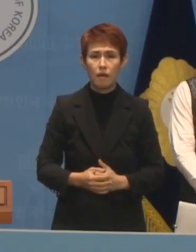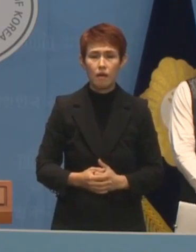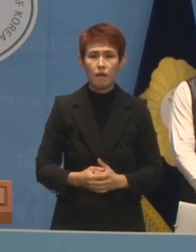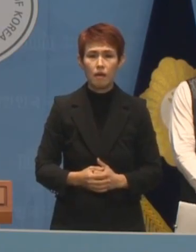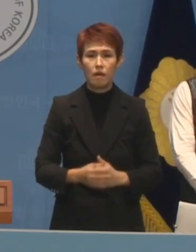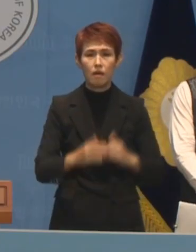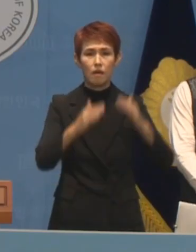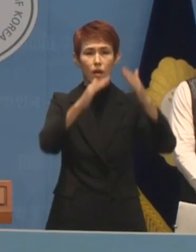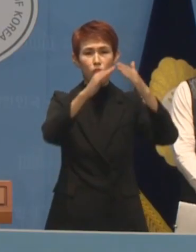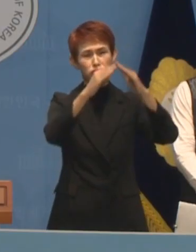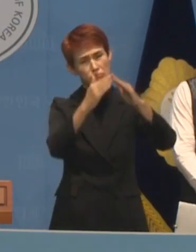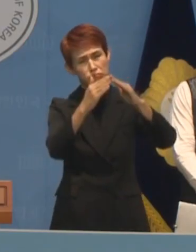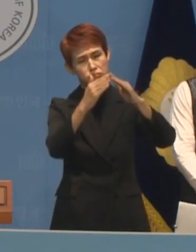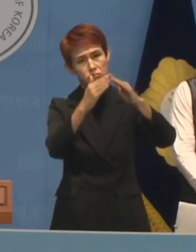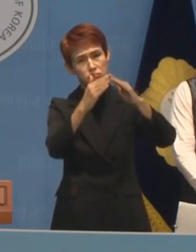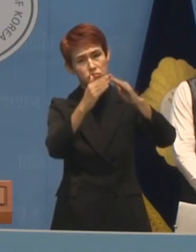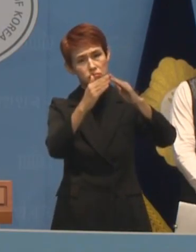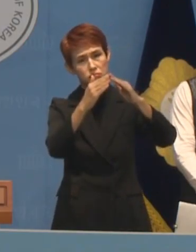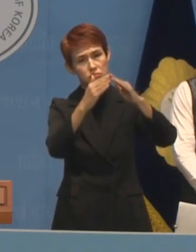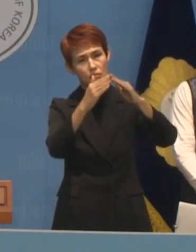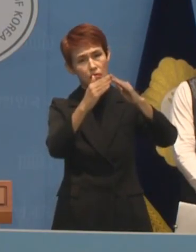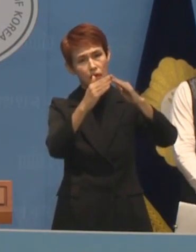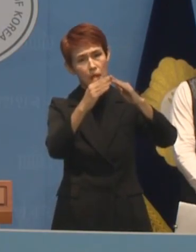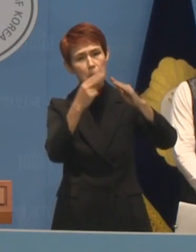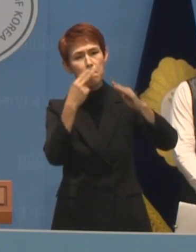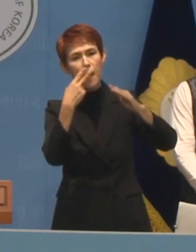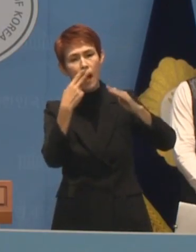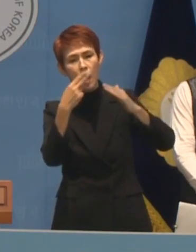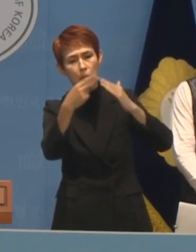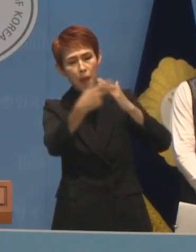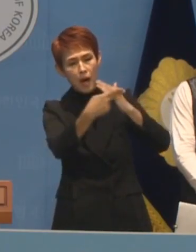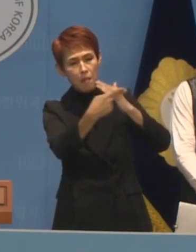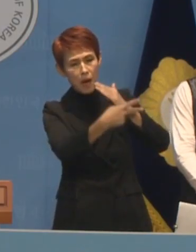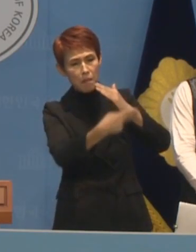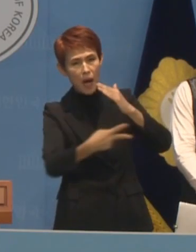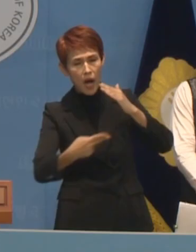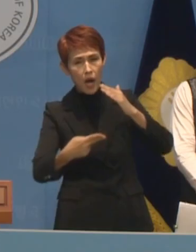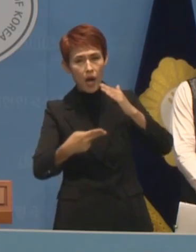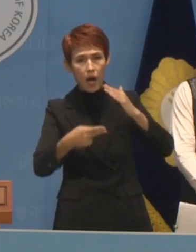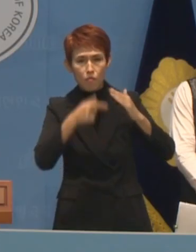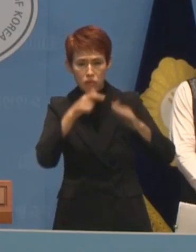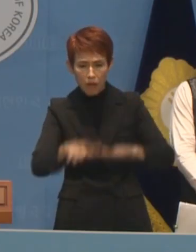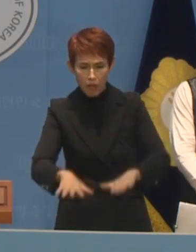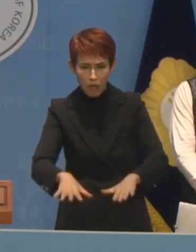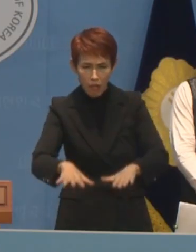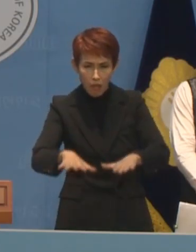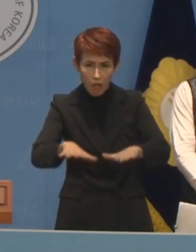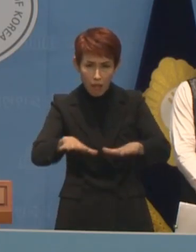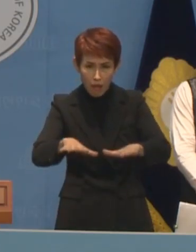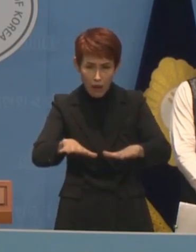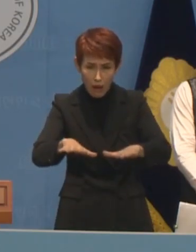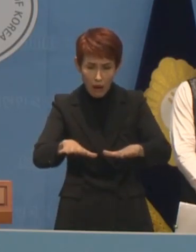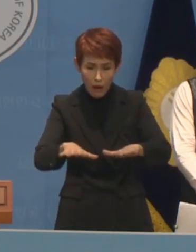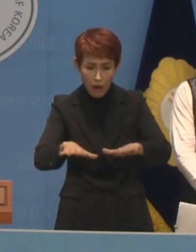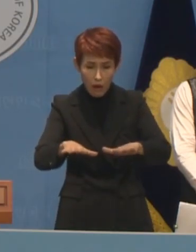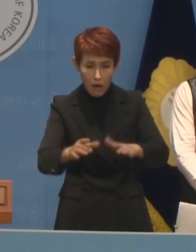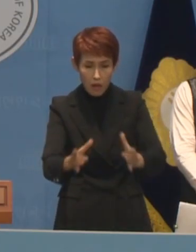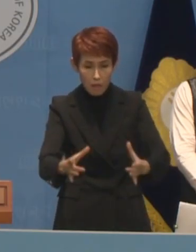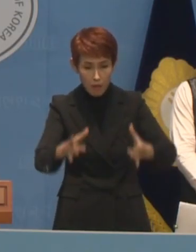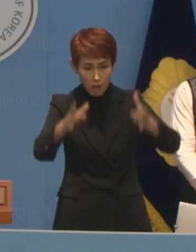건물 곳곳에 금이가 있었으며 침수의 영향인지 종아리까지 오는 높이의 벽은 변색이 되어